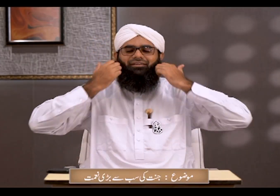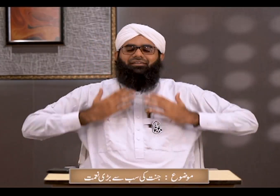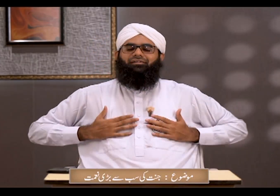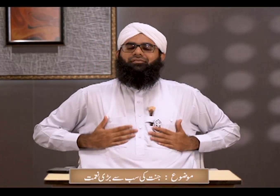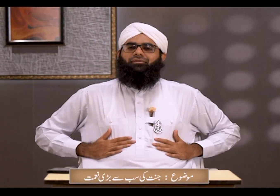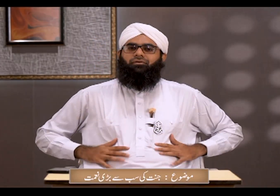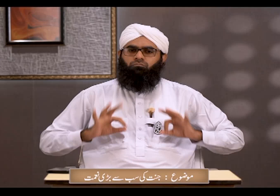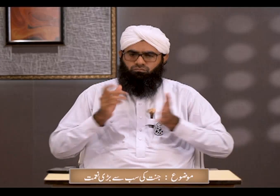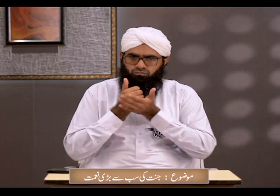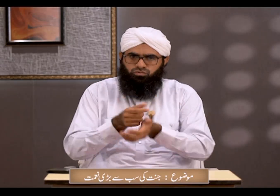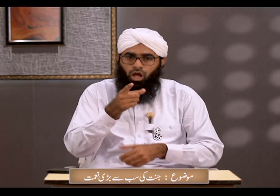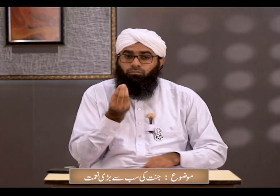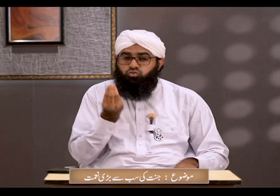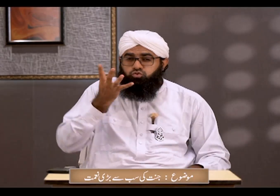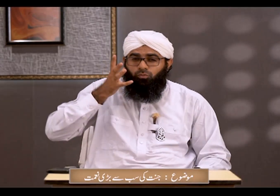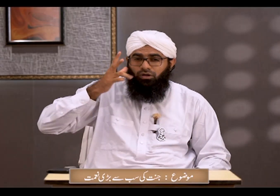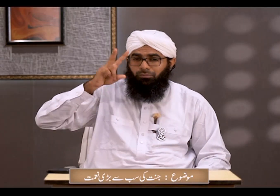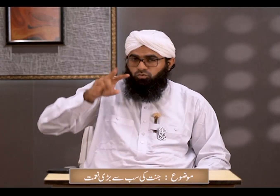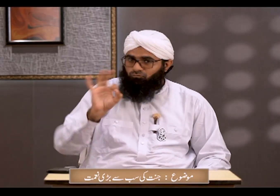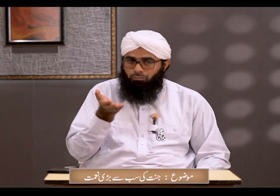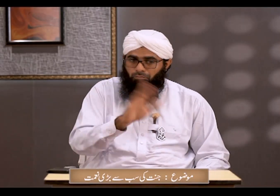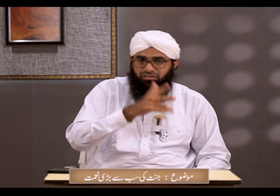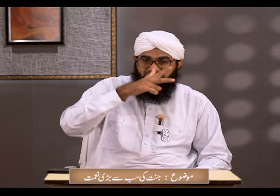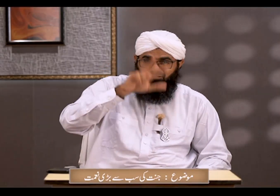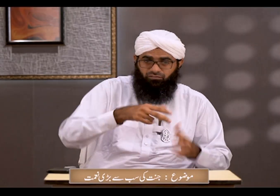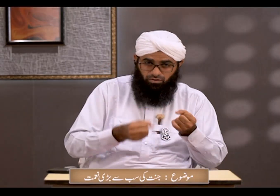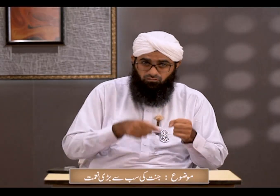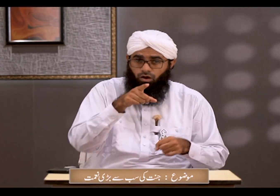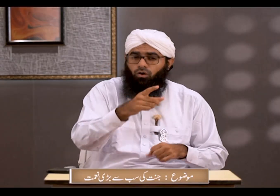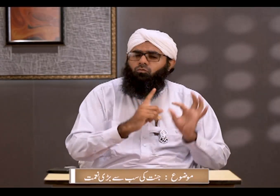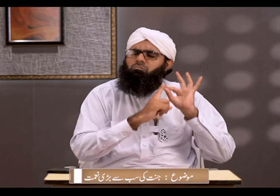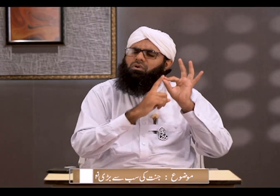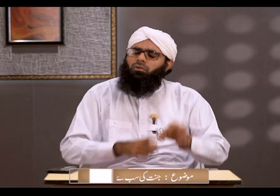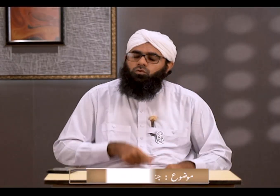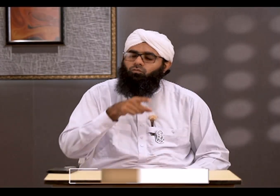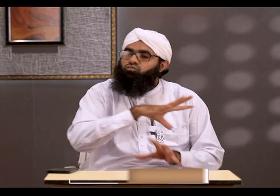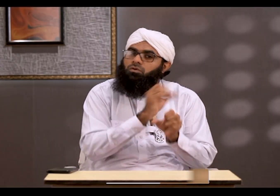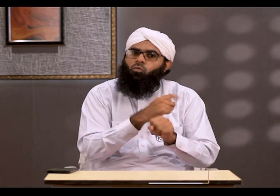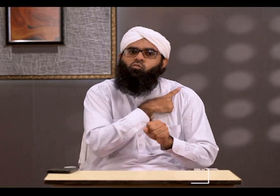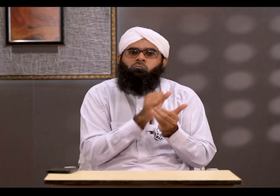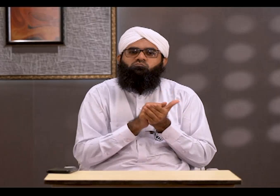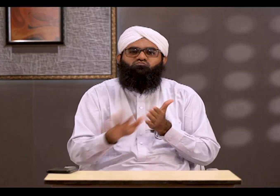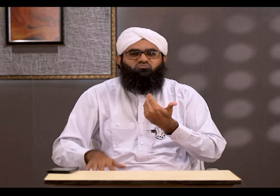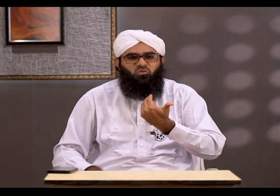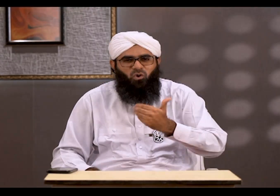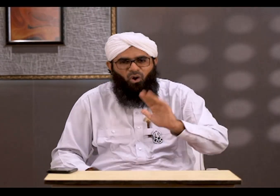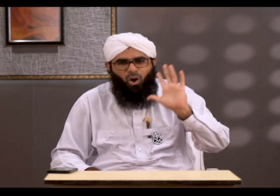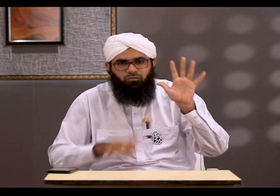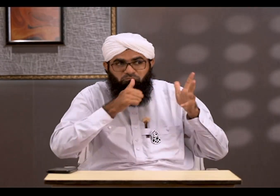جو چاشت کی 2 رکعتیں پابندی سے ادا کرتا ہے اس کے گناہ معاف کر دیے جاتے ہیں، اگرچہ سمندر کی جھاگ کے برابر